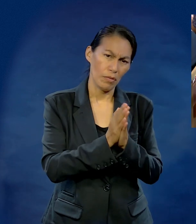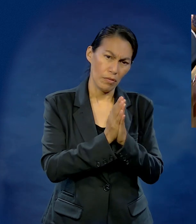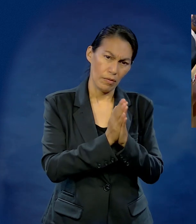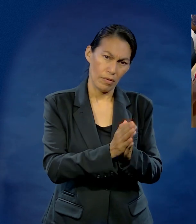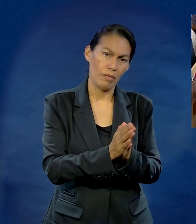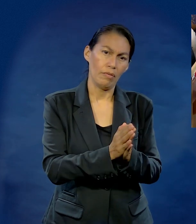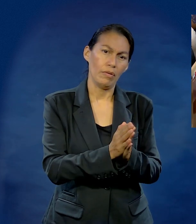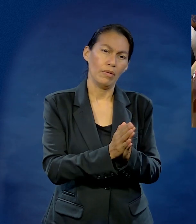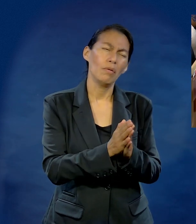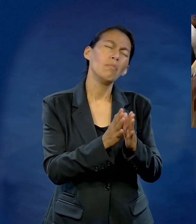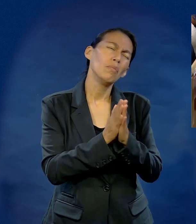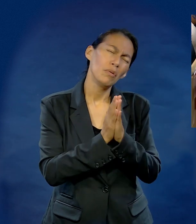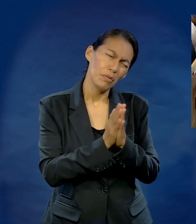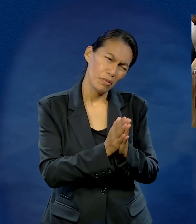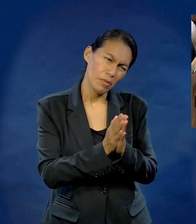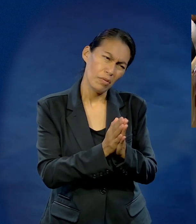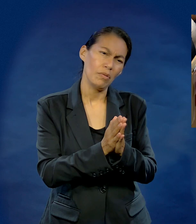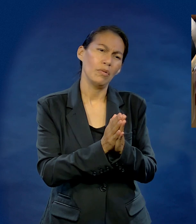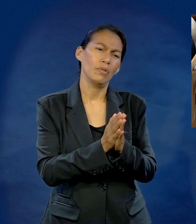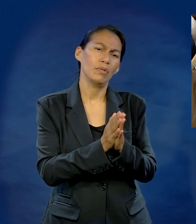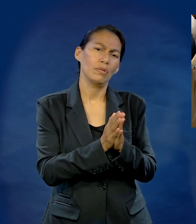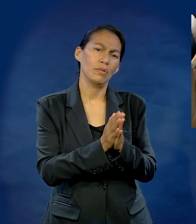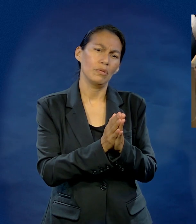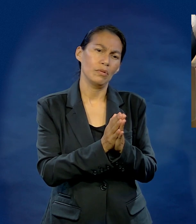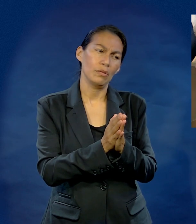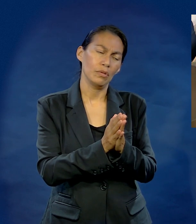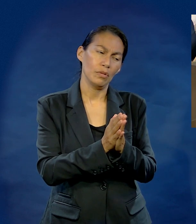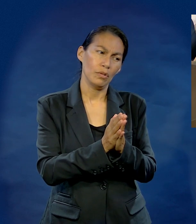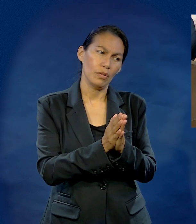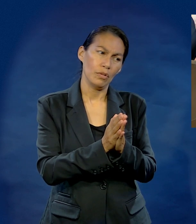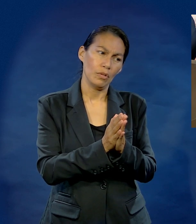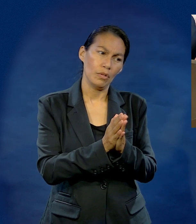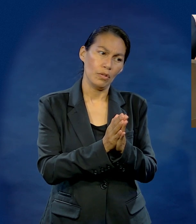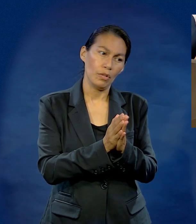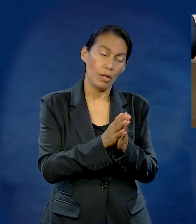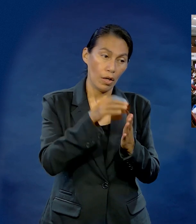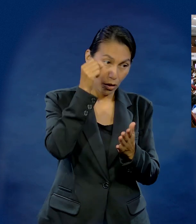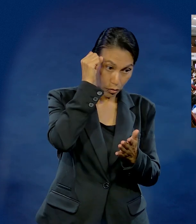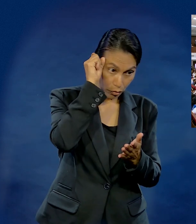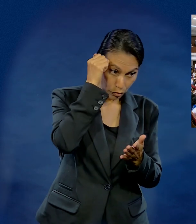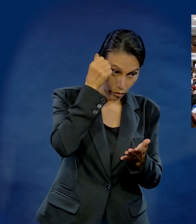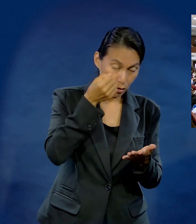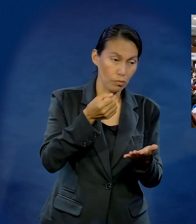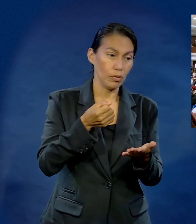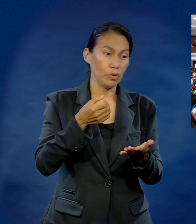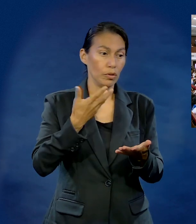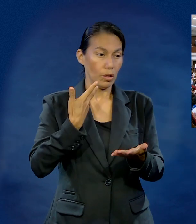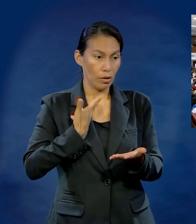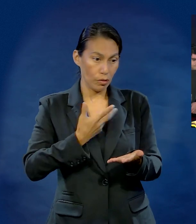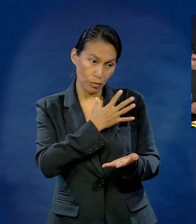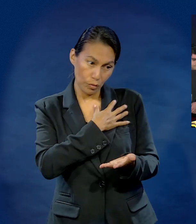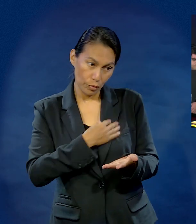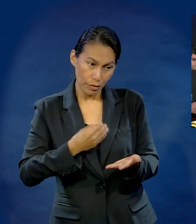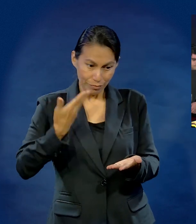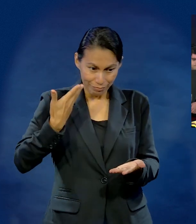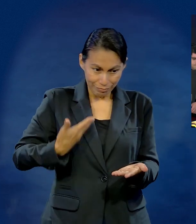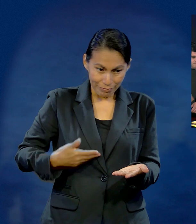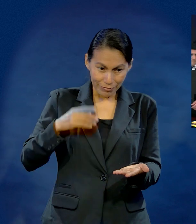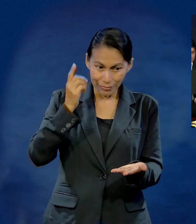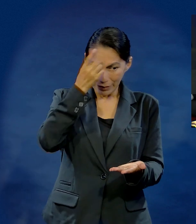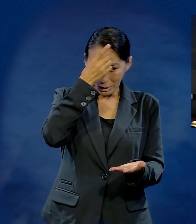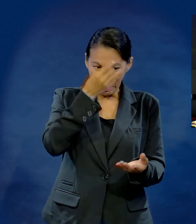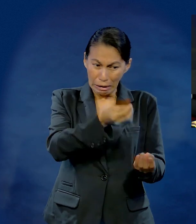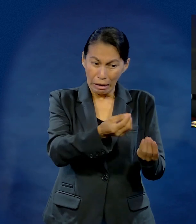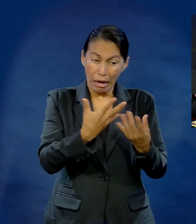les quitó nada. Pregúntale a tus criados y ellos mismos te lo confirmarán. Por tanto, te agradeceré